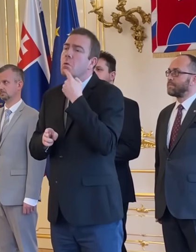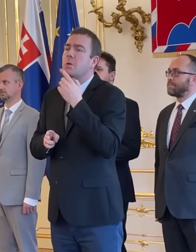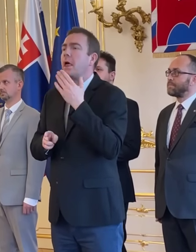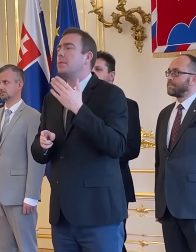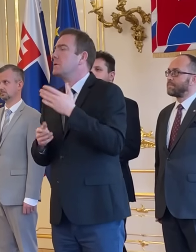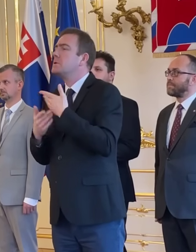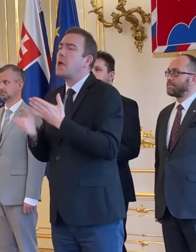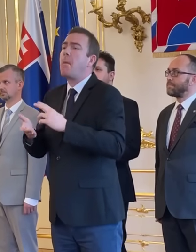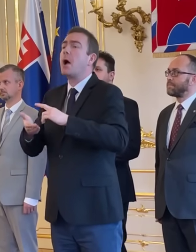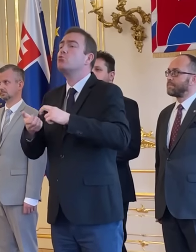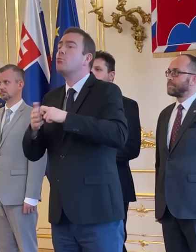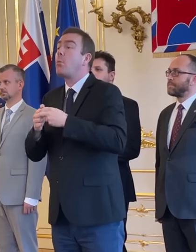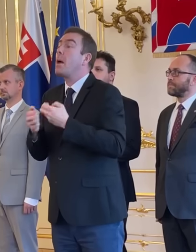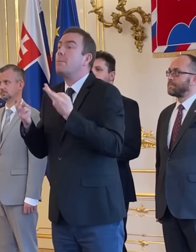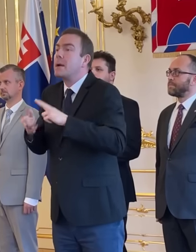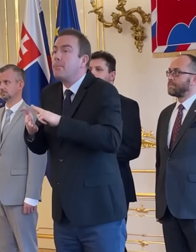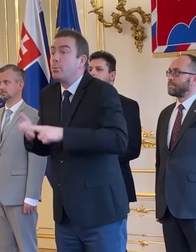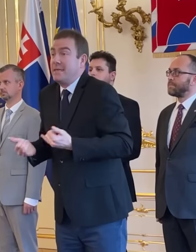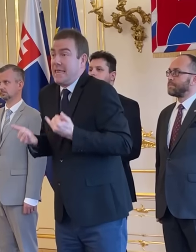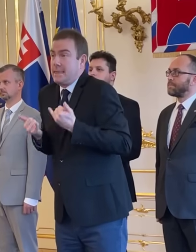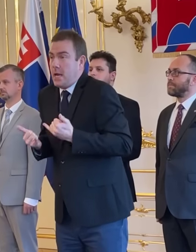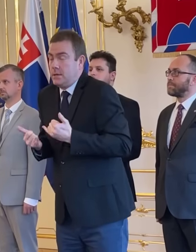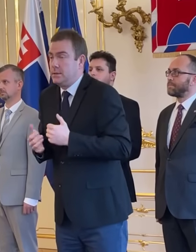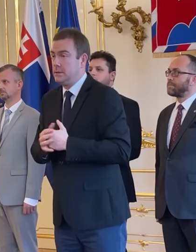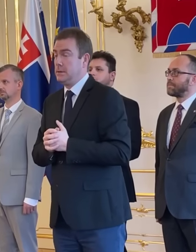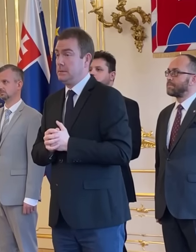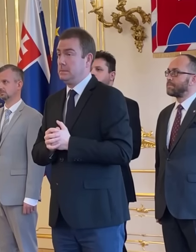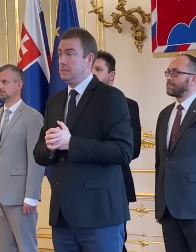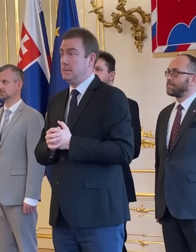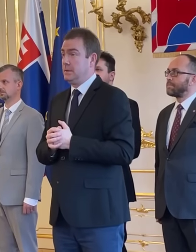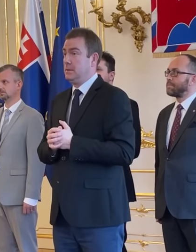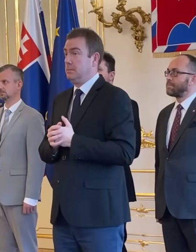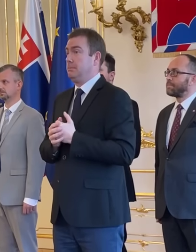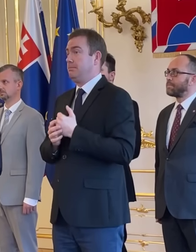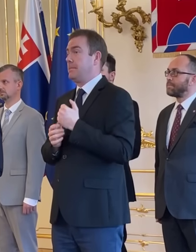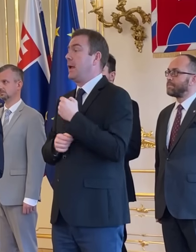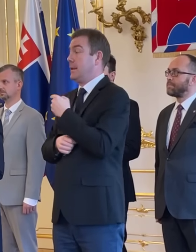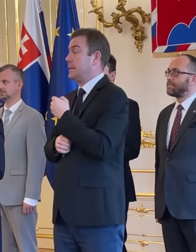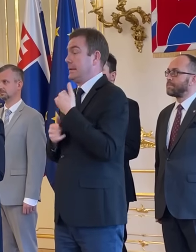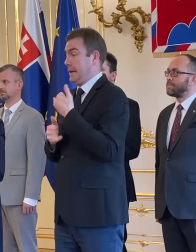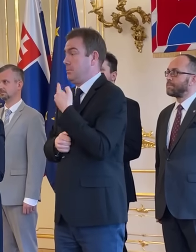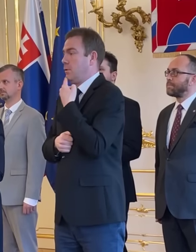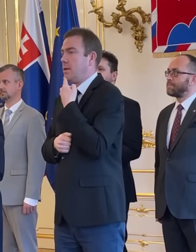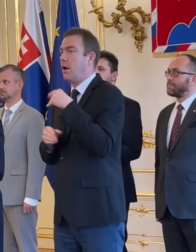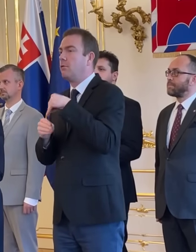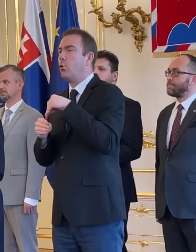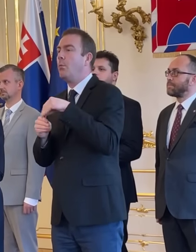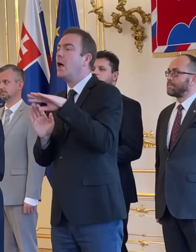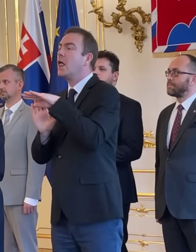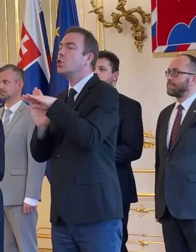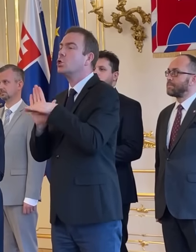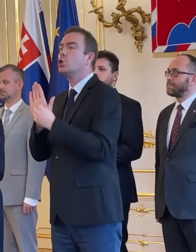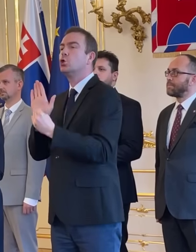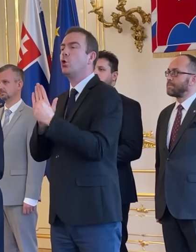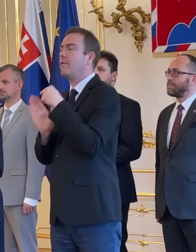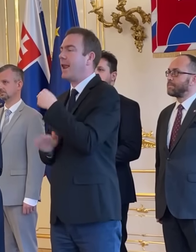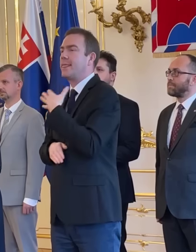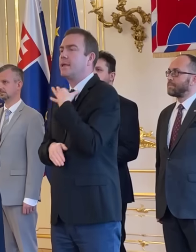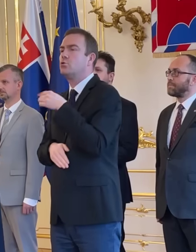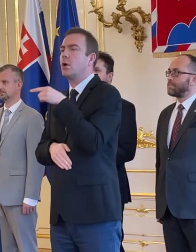podpísali. Čiže je to tak, že sa, my sme počuli, že sa s ňou nestotožňujete, ale čo hovoríte na tento protiargument?